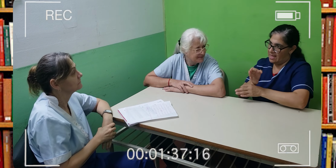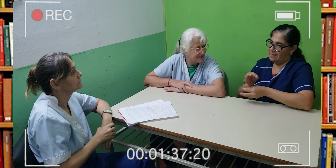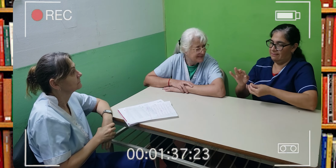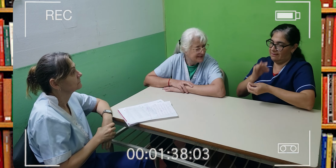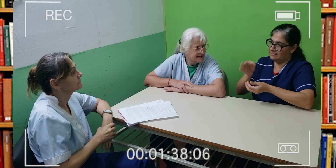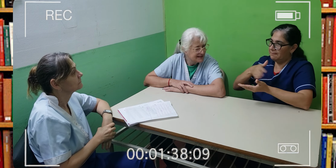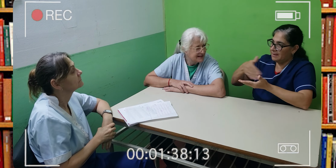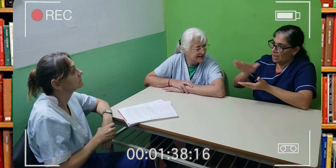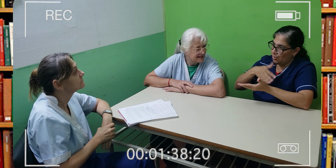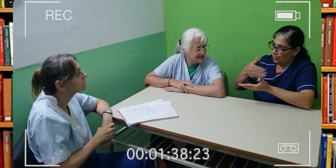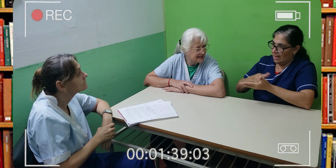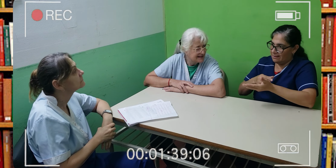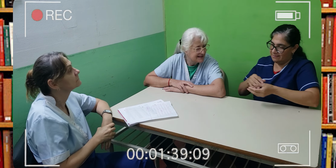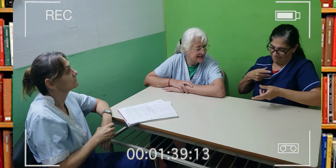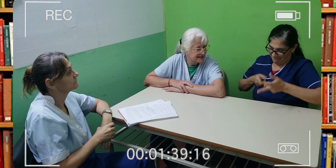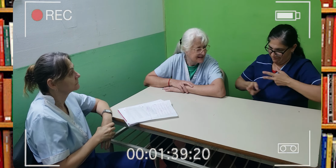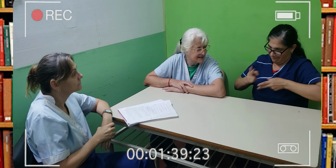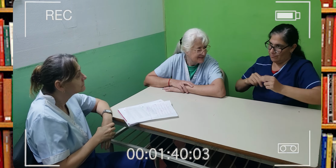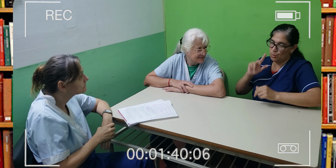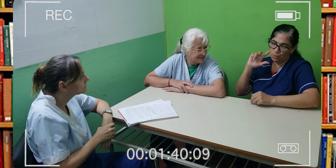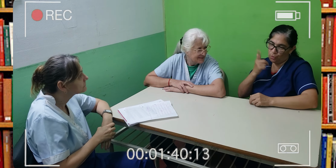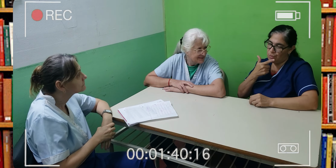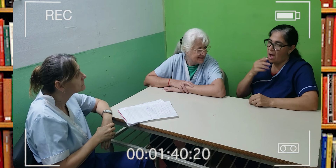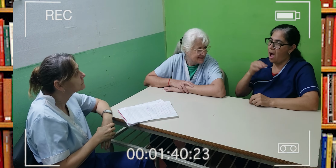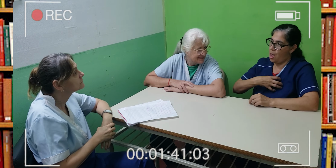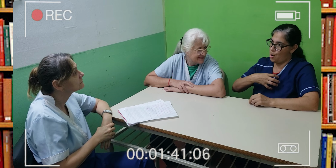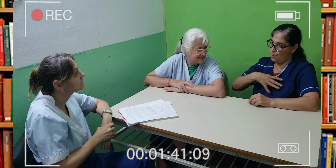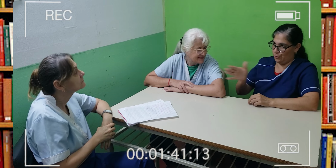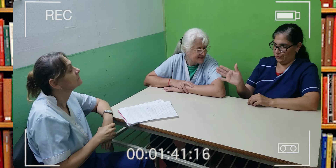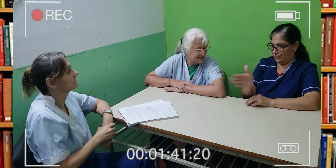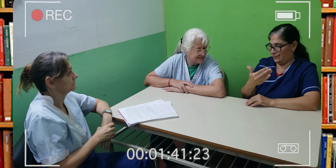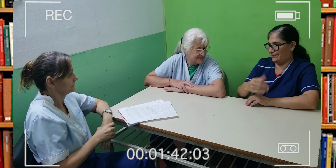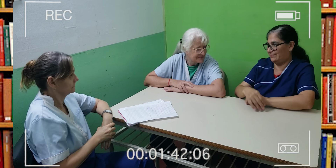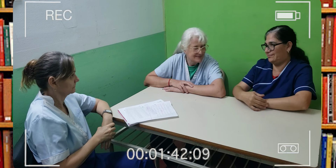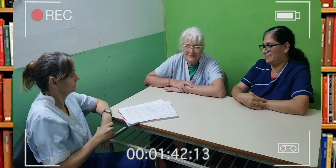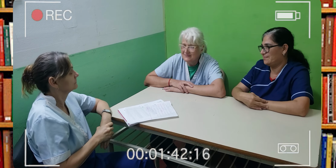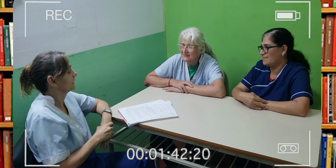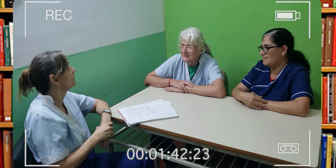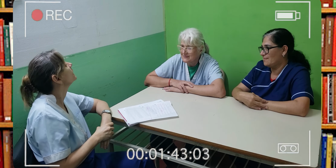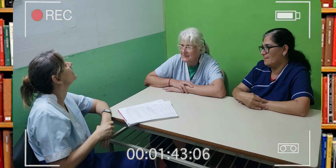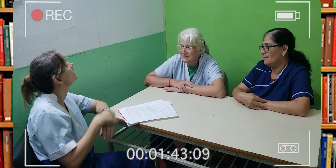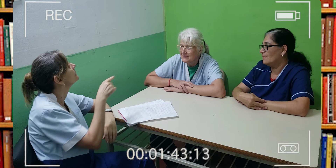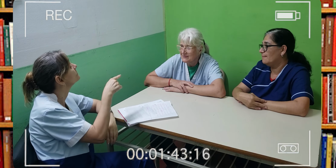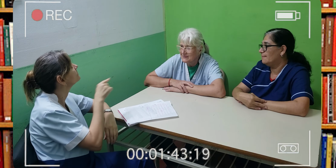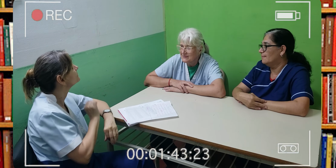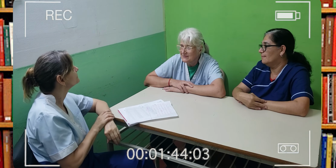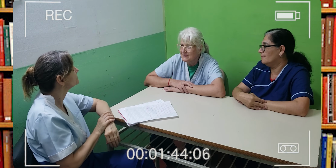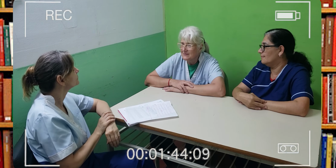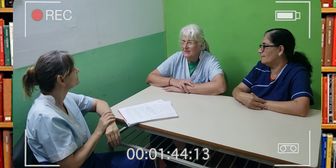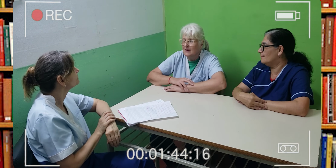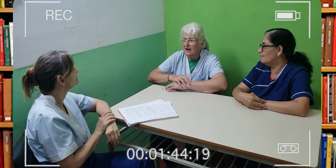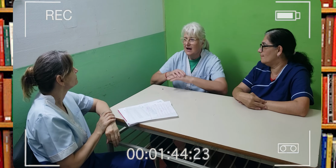Yo soy un referente, enseño acá dibujo, pintura a los alumnos más chicos. ¿Y vos?